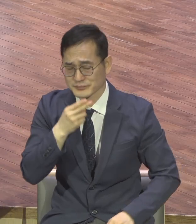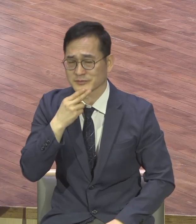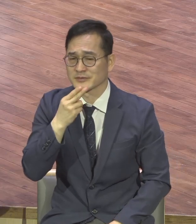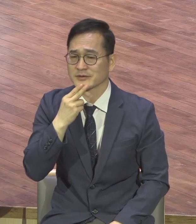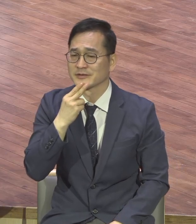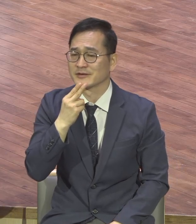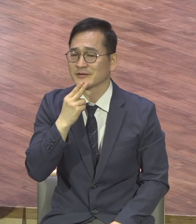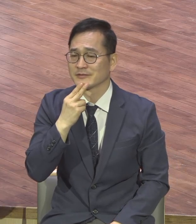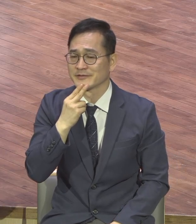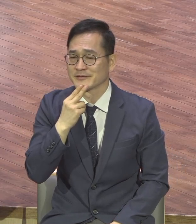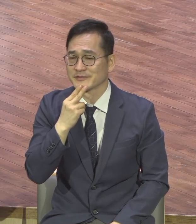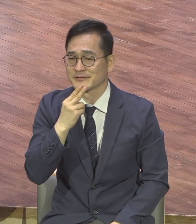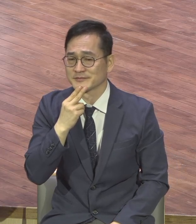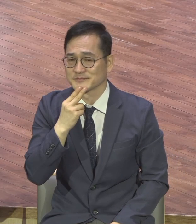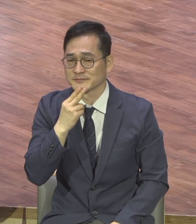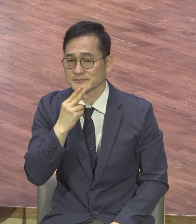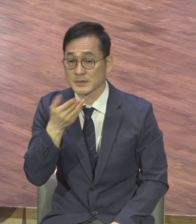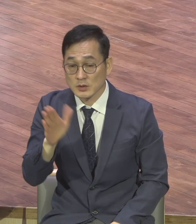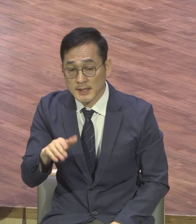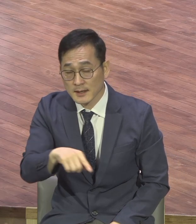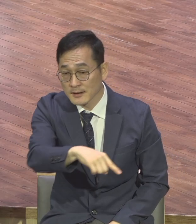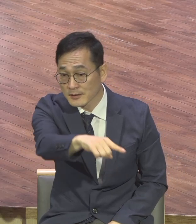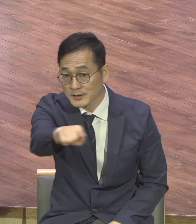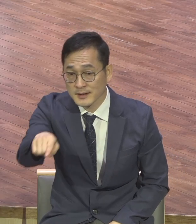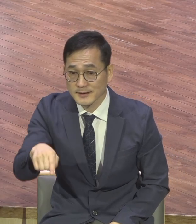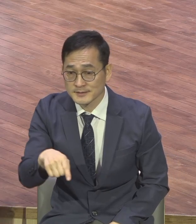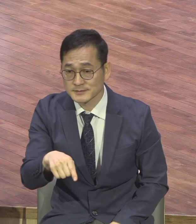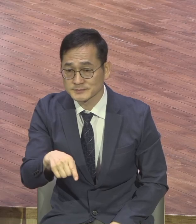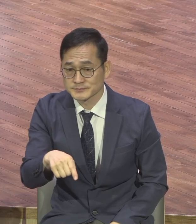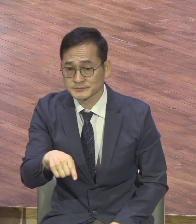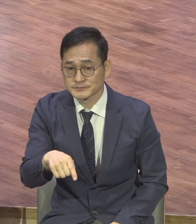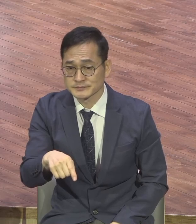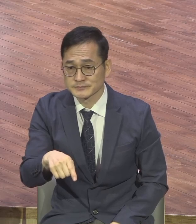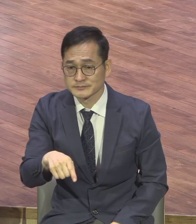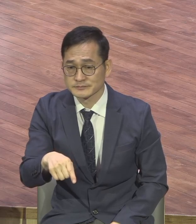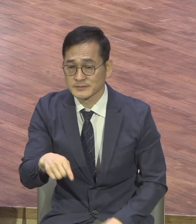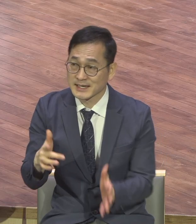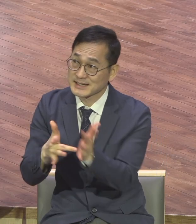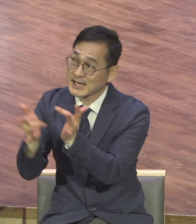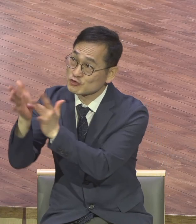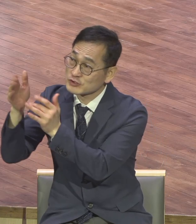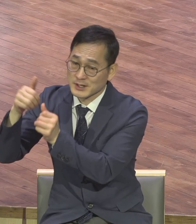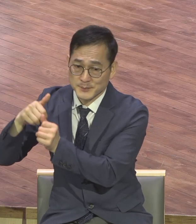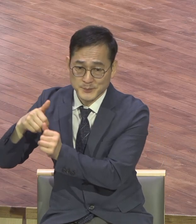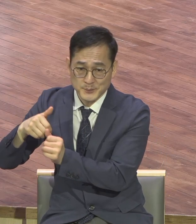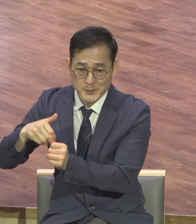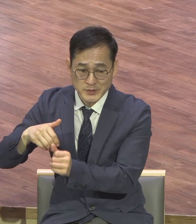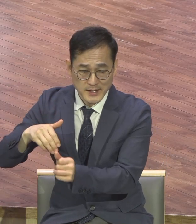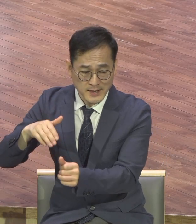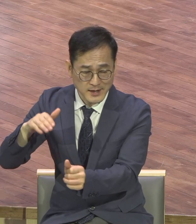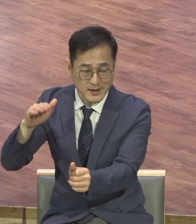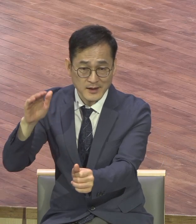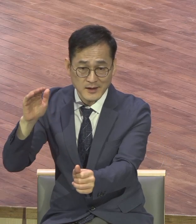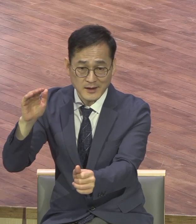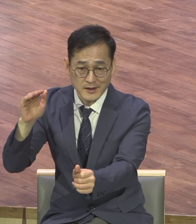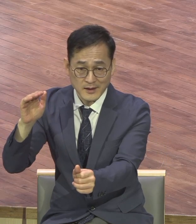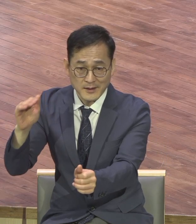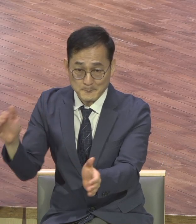그런데 아직 정작 하나님께서 인류를 구원할 메시아를 보냈음에도